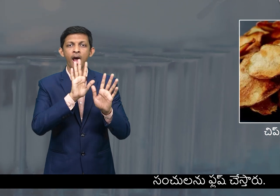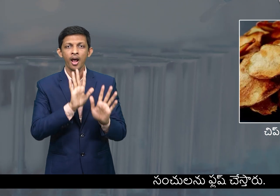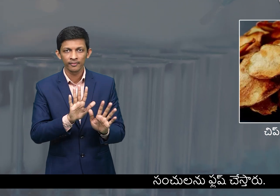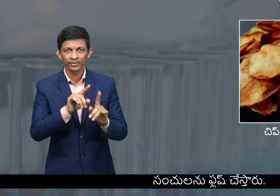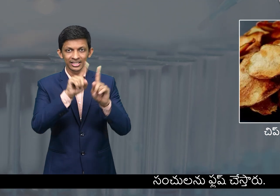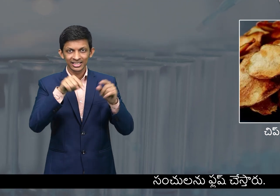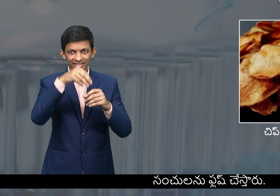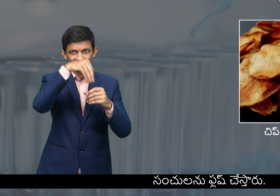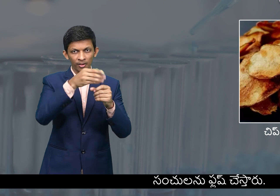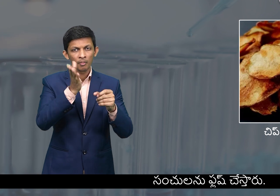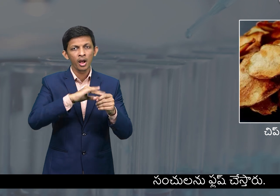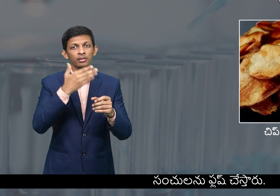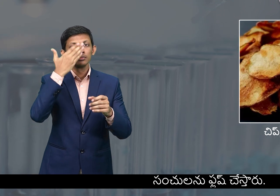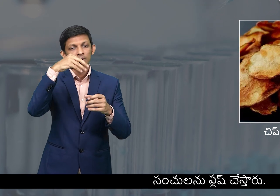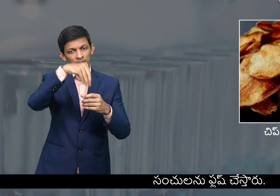సంచులను ఫ్లష్ చేస్తారు.